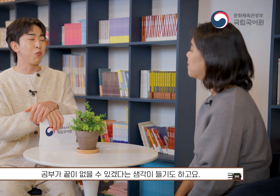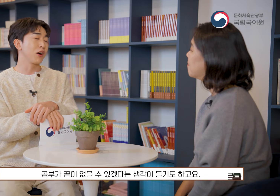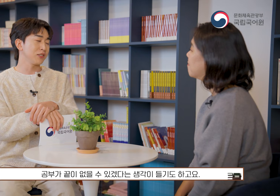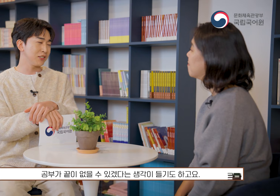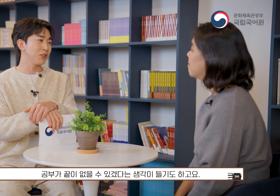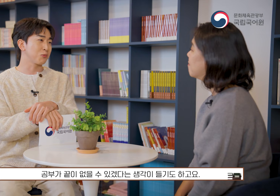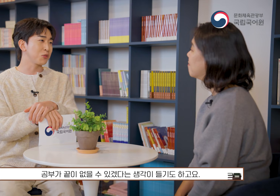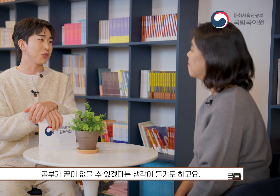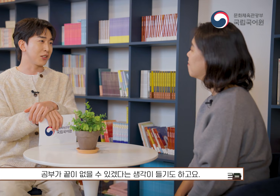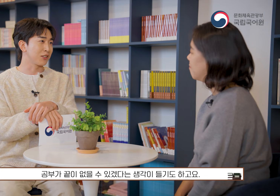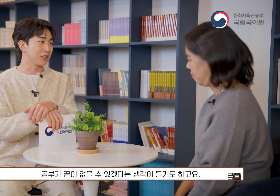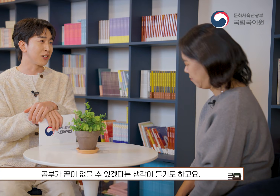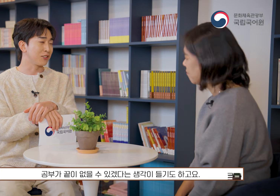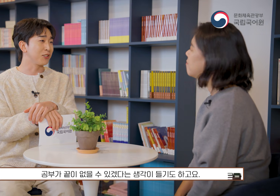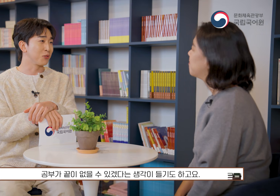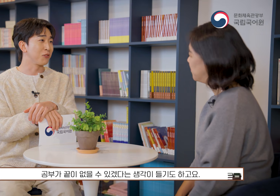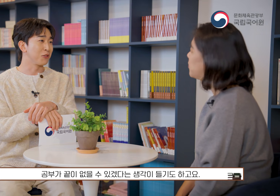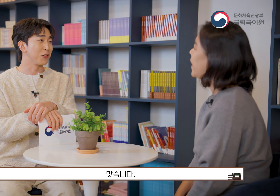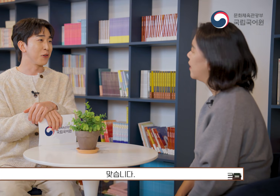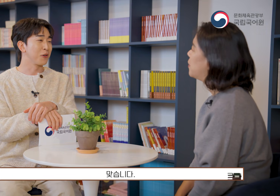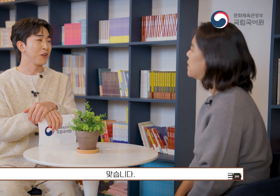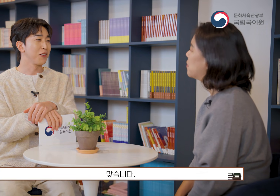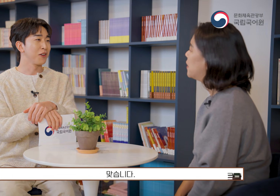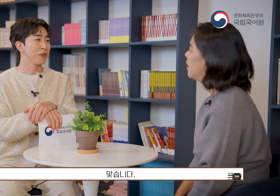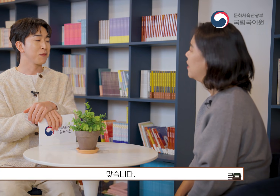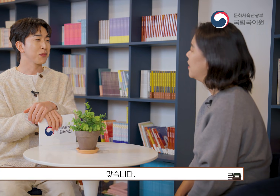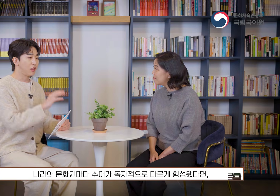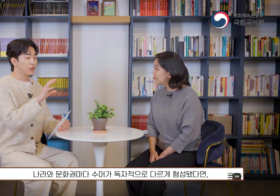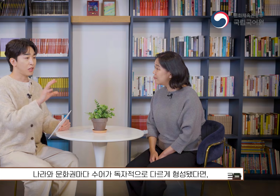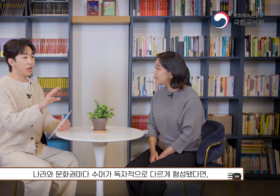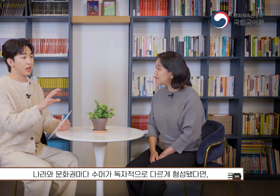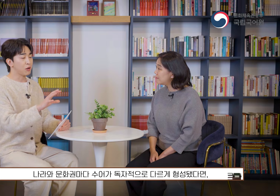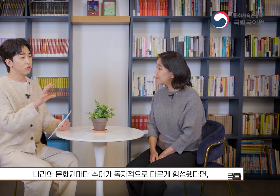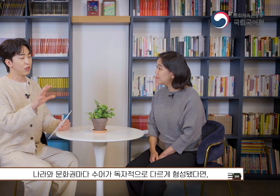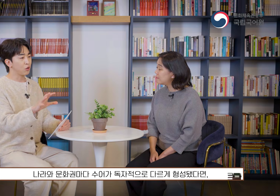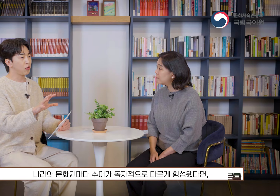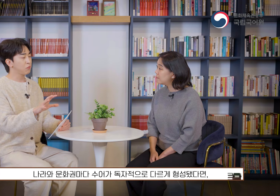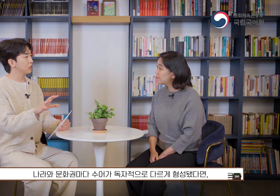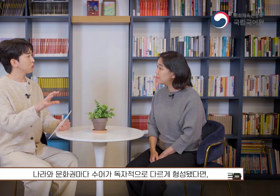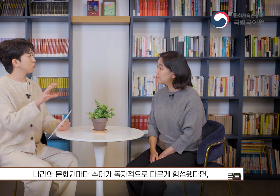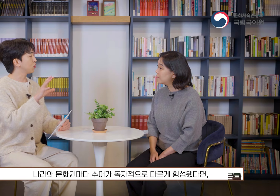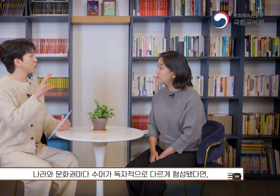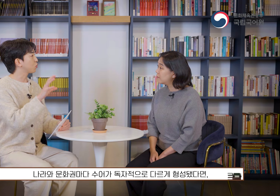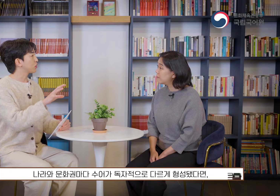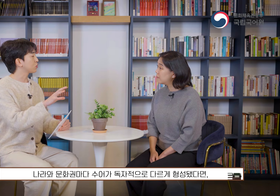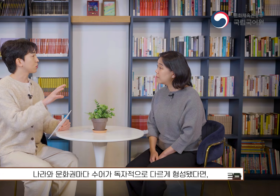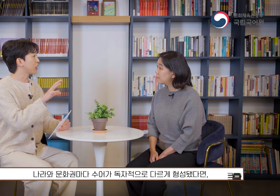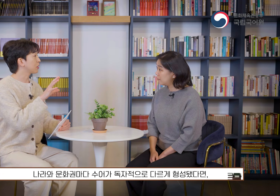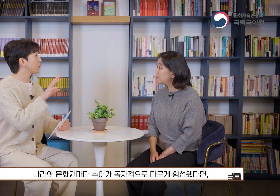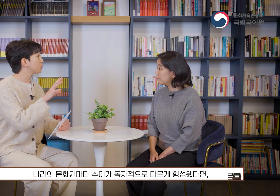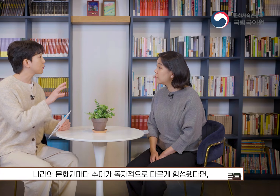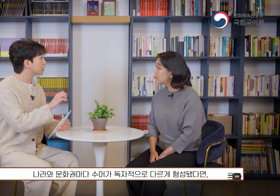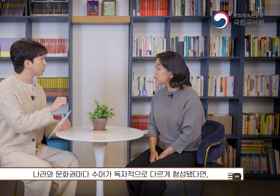공부가 끝이 없을 수 있겠다는 생각이 들기도 하고요. 네, 맞습니다. 나라와 문화권마다 수어가 독자적으로 다르게